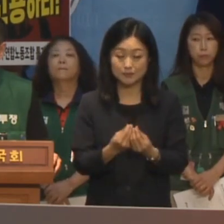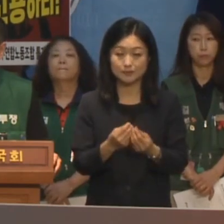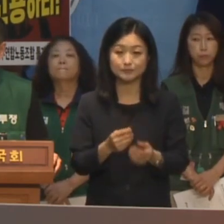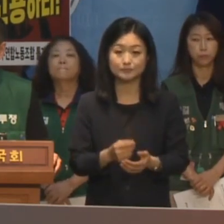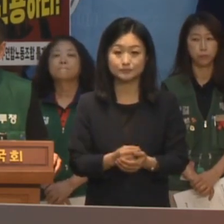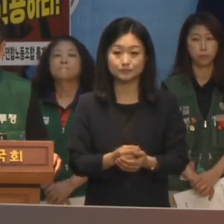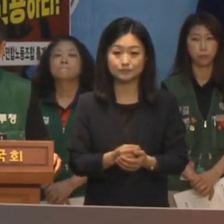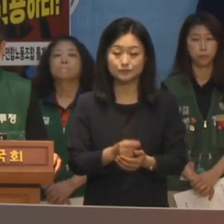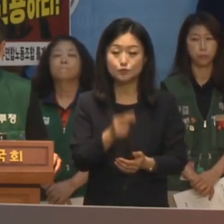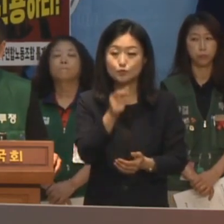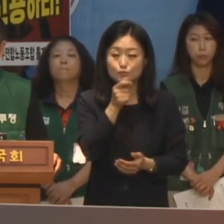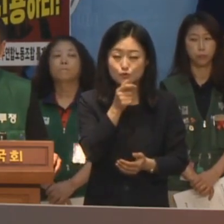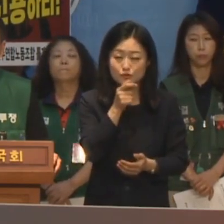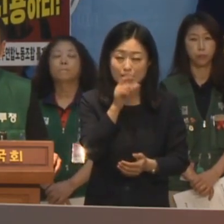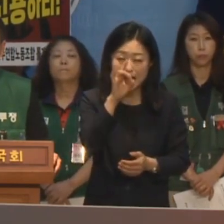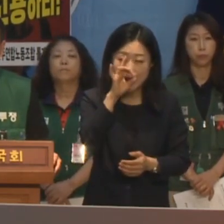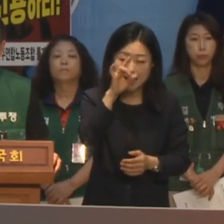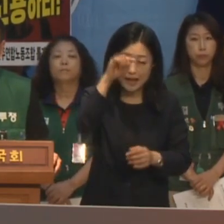이치가 담겨있다고 하는데요.